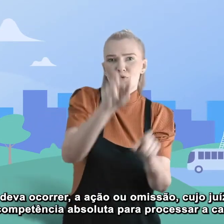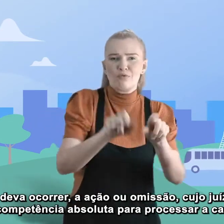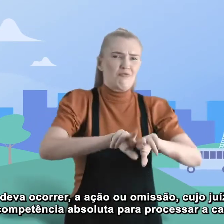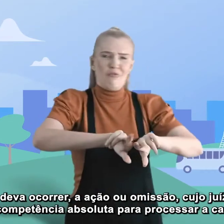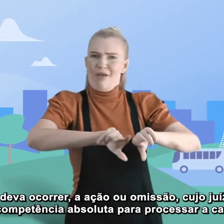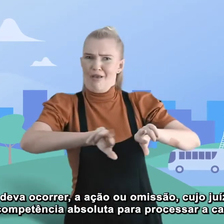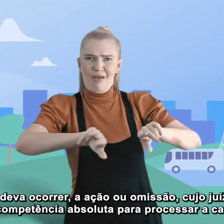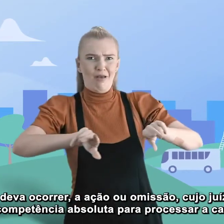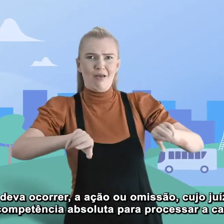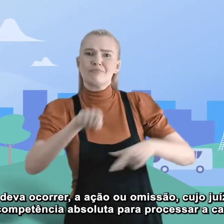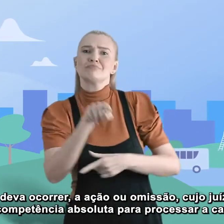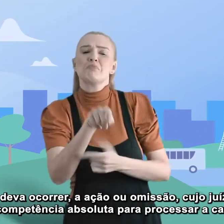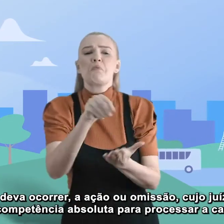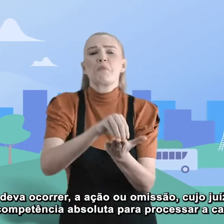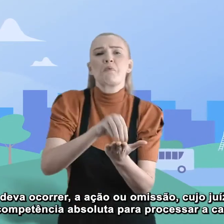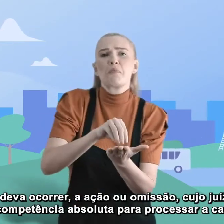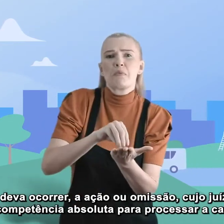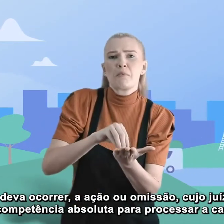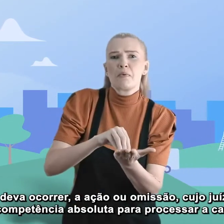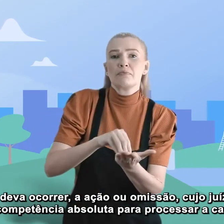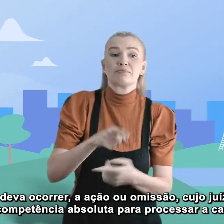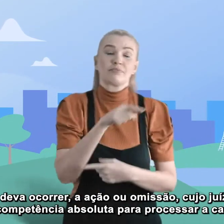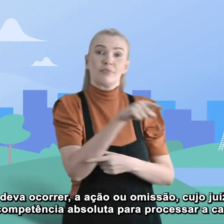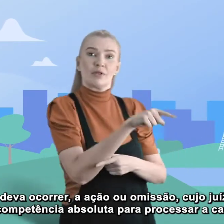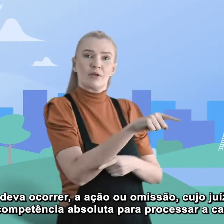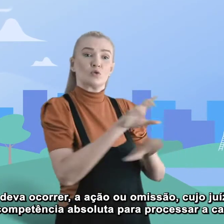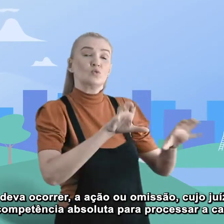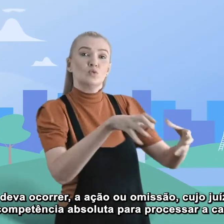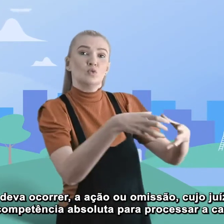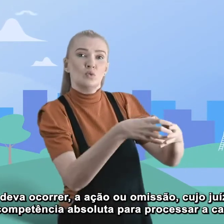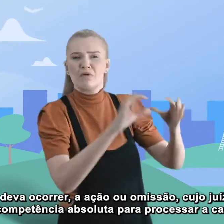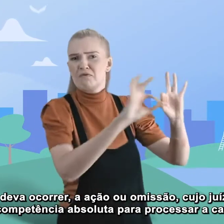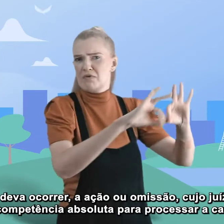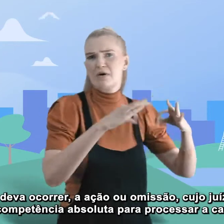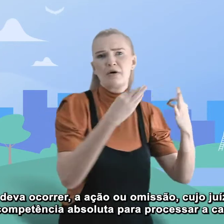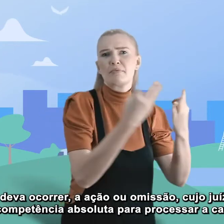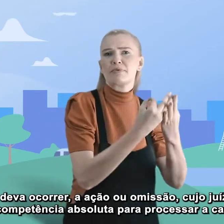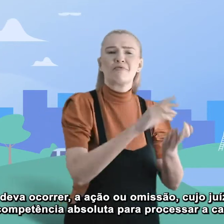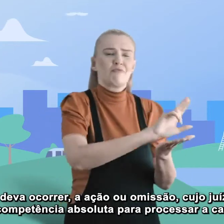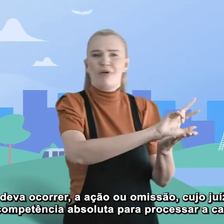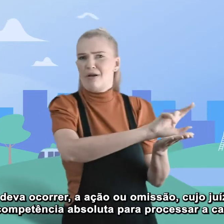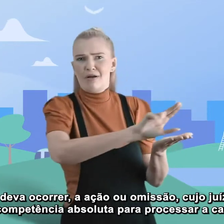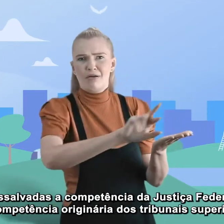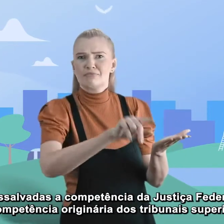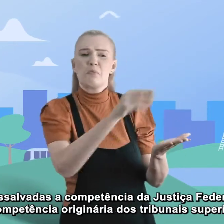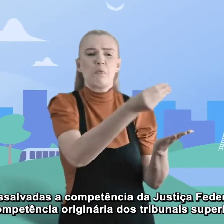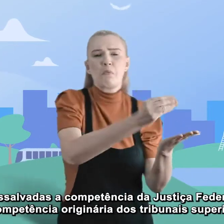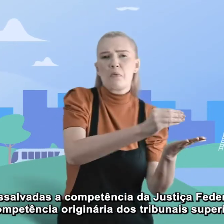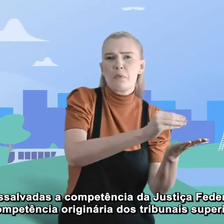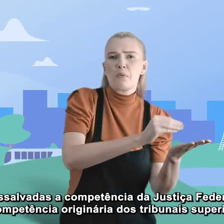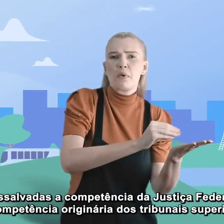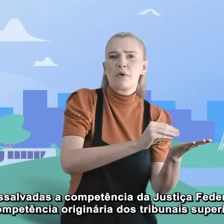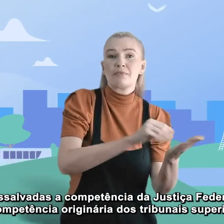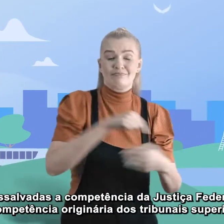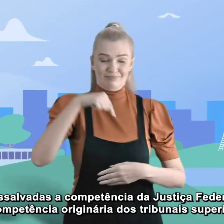ocorrer a ação ou omissão, cujo juízo terá competência absoluta para processar a causa, ressalvadas a competência